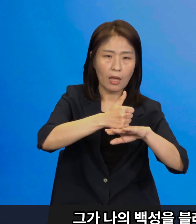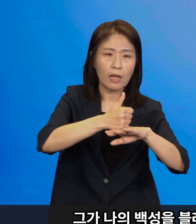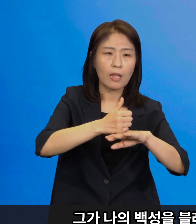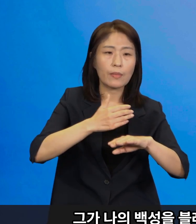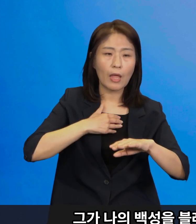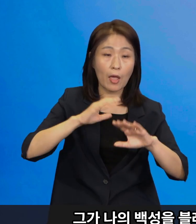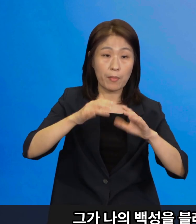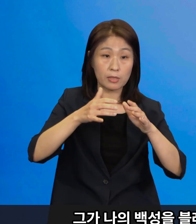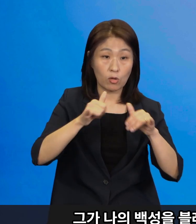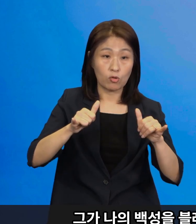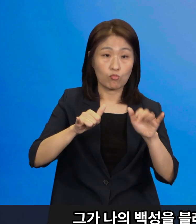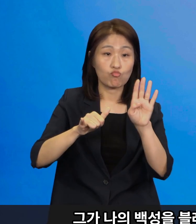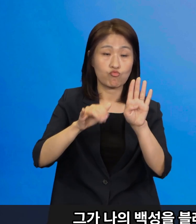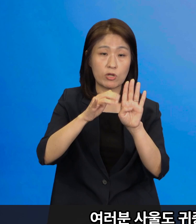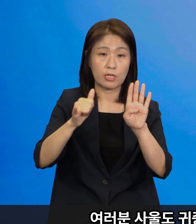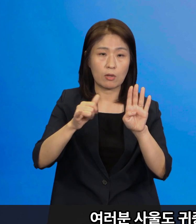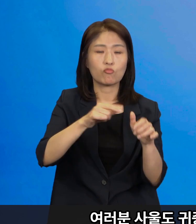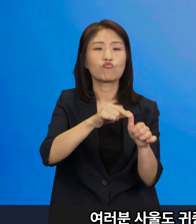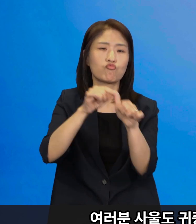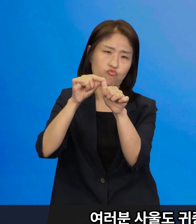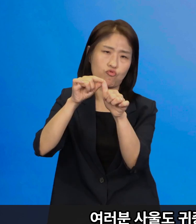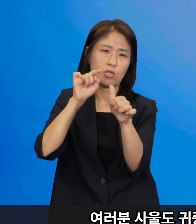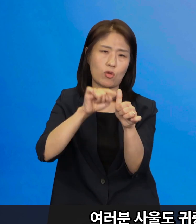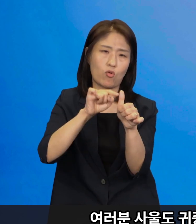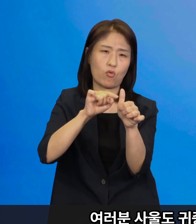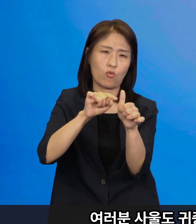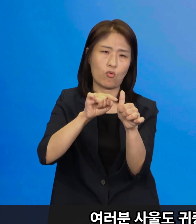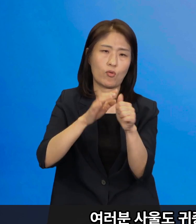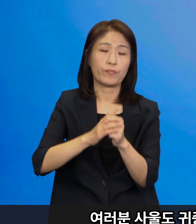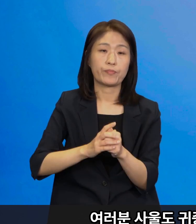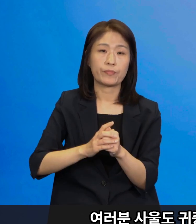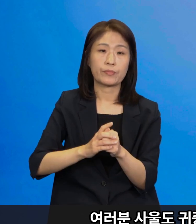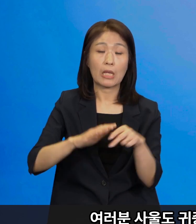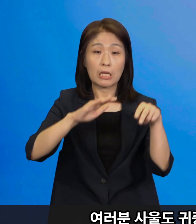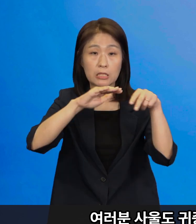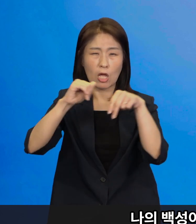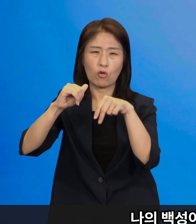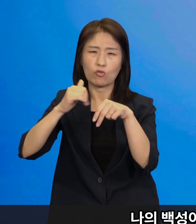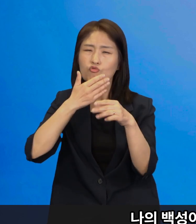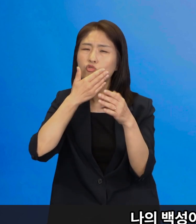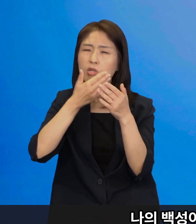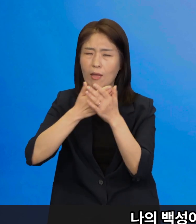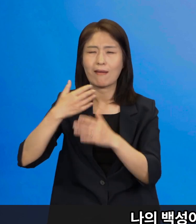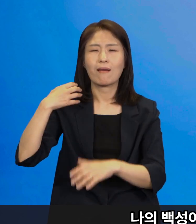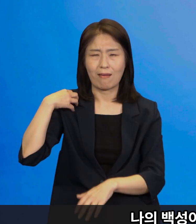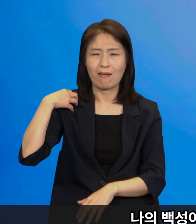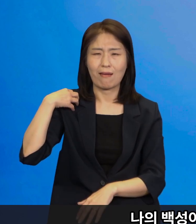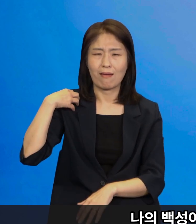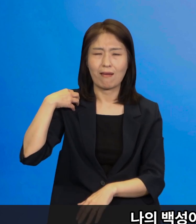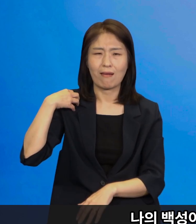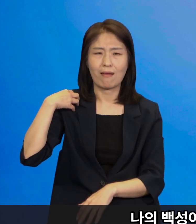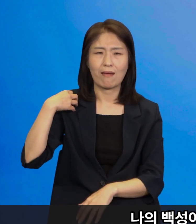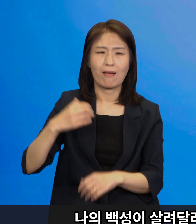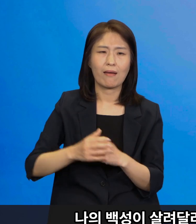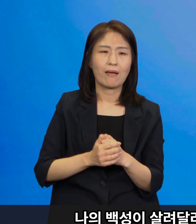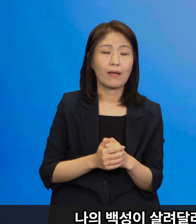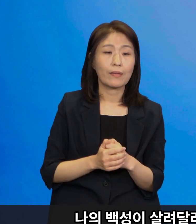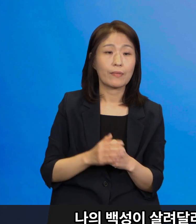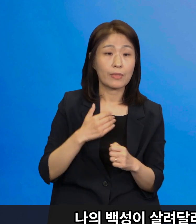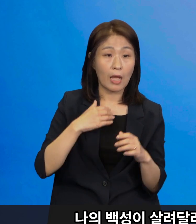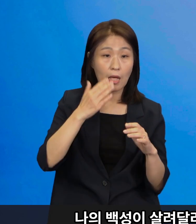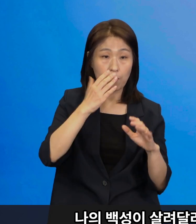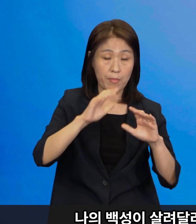블레셋 사람의 손에서 구해낼 것이다. 여러분, 사울도 귀중한 역할을 감당한 사람입니다. 나의 백성이 겪는 고난을 내가 받고 나의